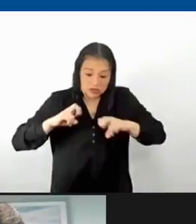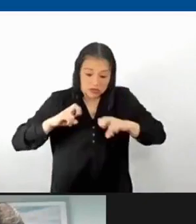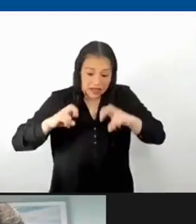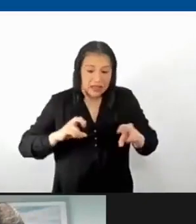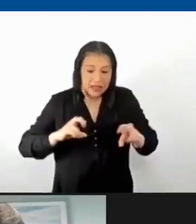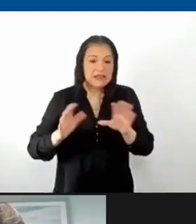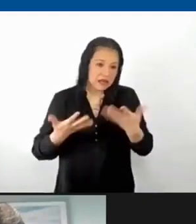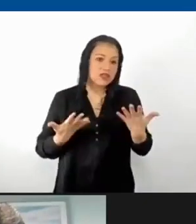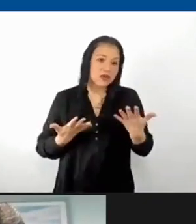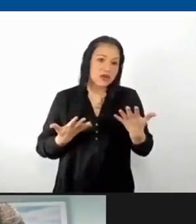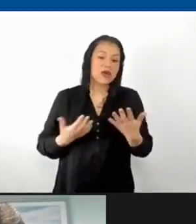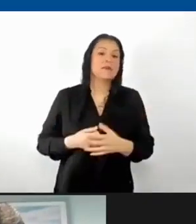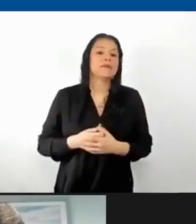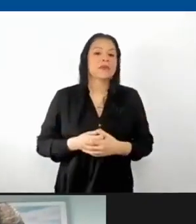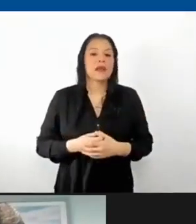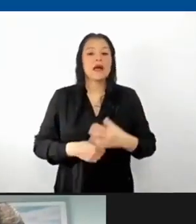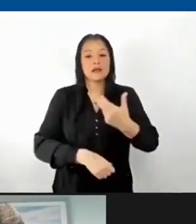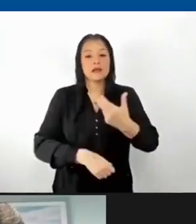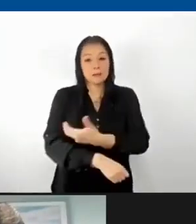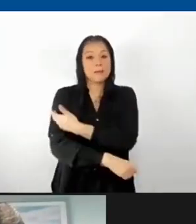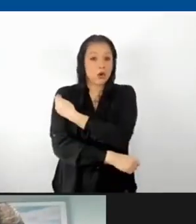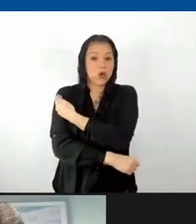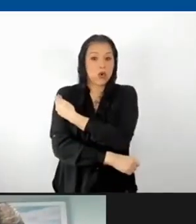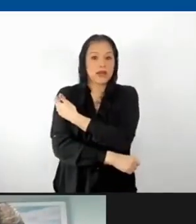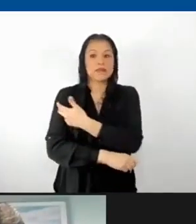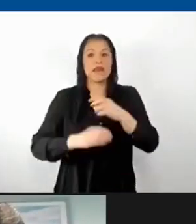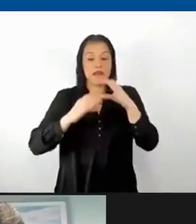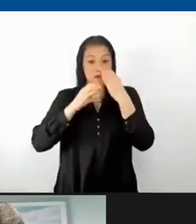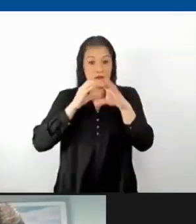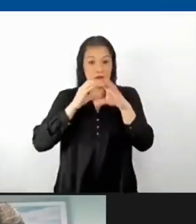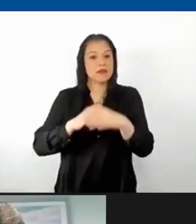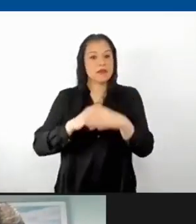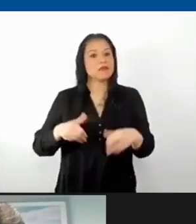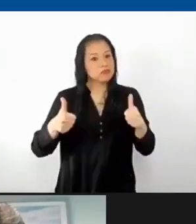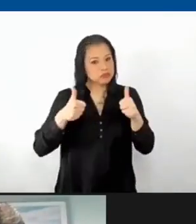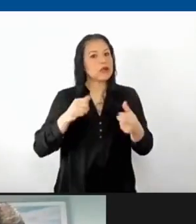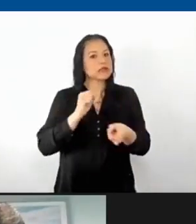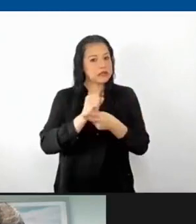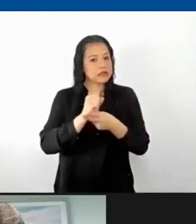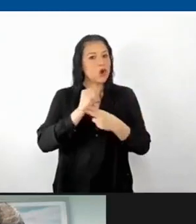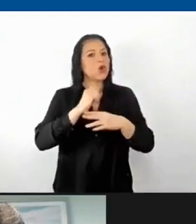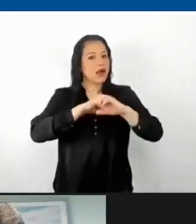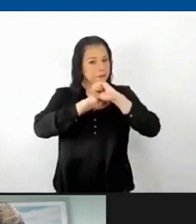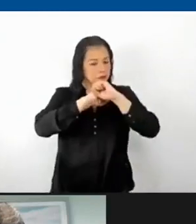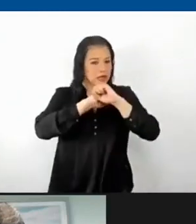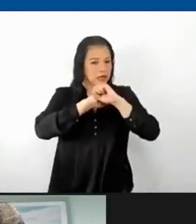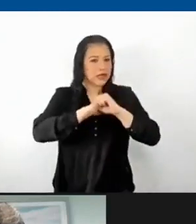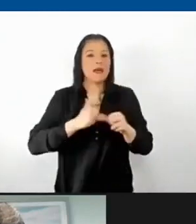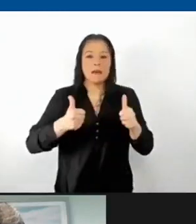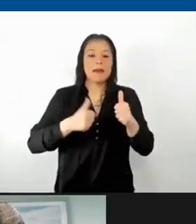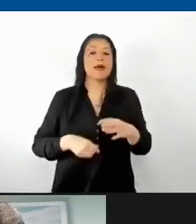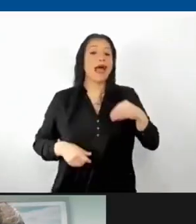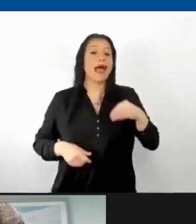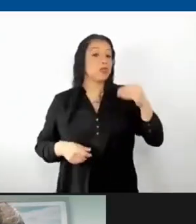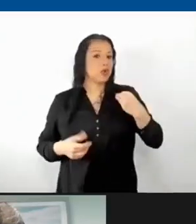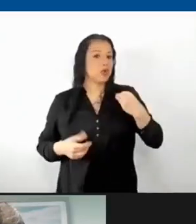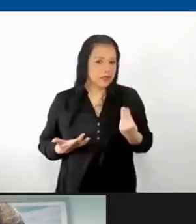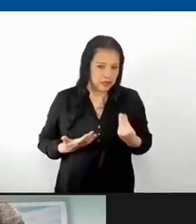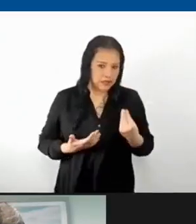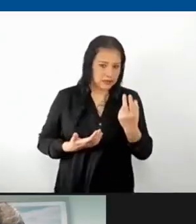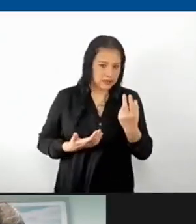ahora, la vacuna de Pfizer es una vacuna segura y es efectiva para adolescentes.